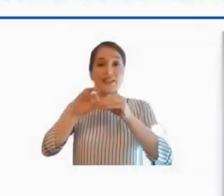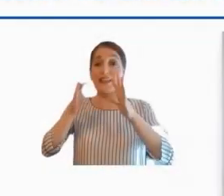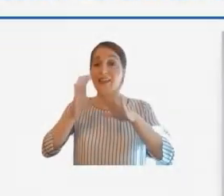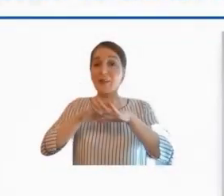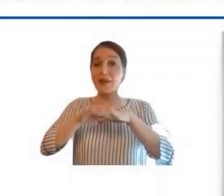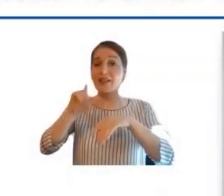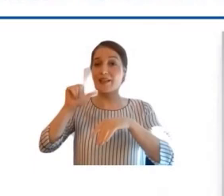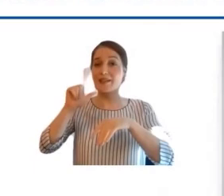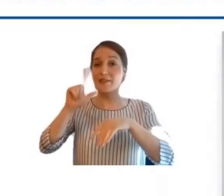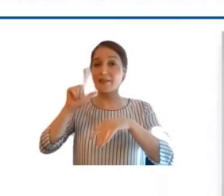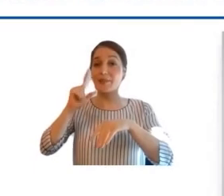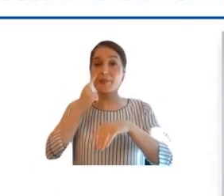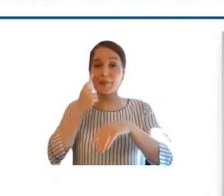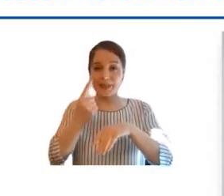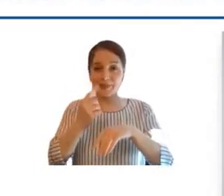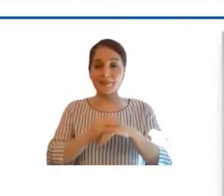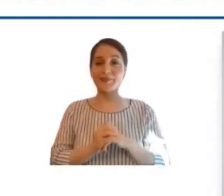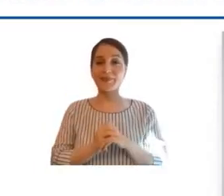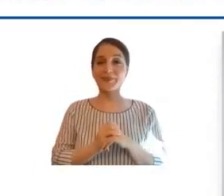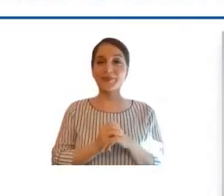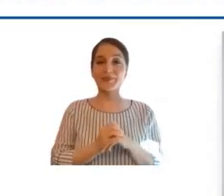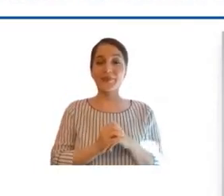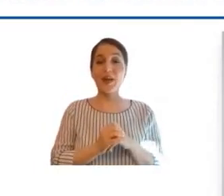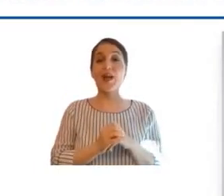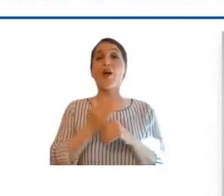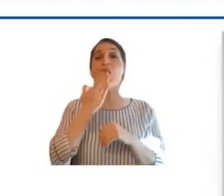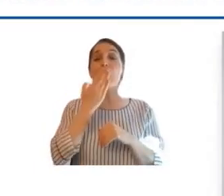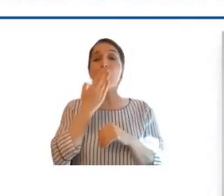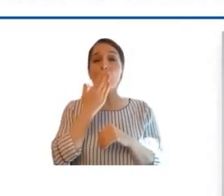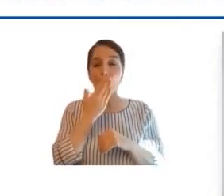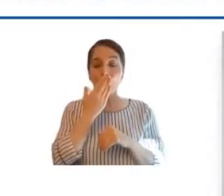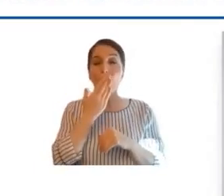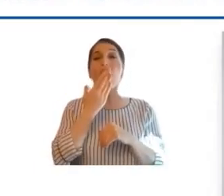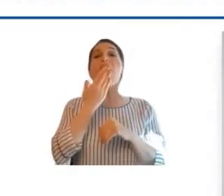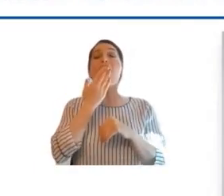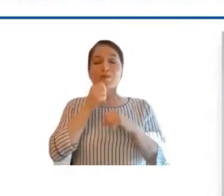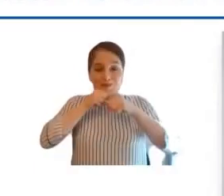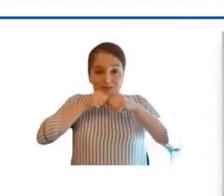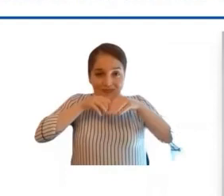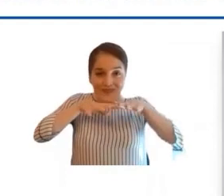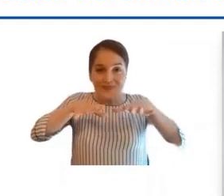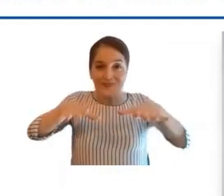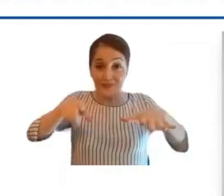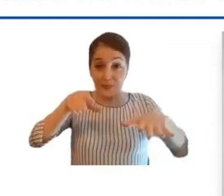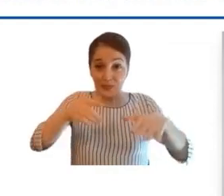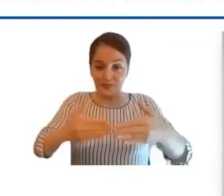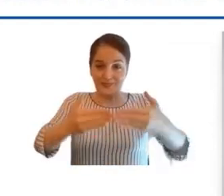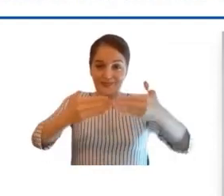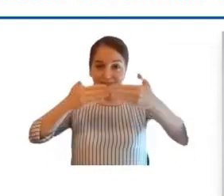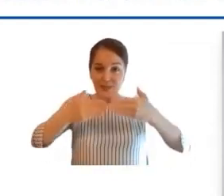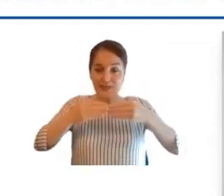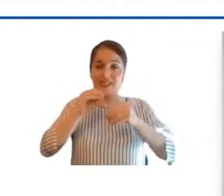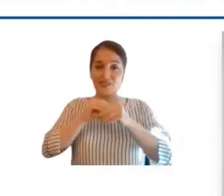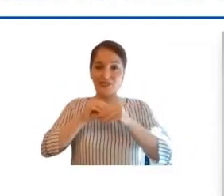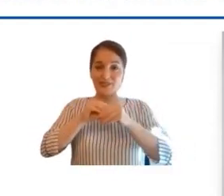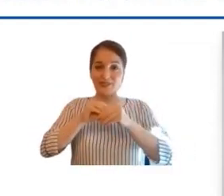engelli çalışanlarımızın fiziksel sağlıklarını korumak amacıyla maske, mesafe, el yıkama gibi temel hijyen kurallarını